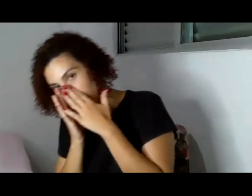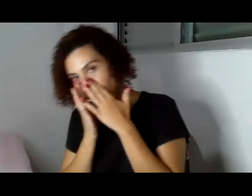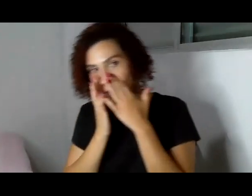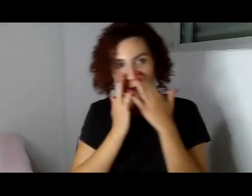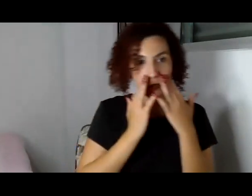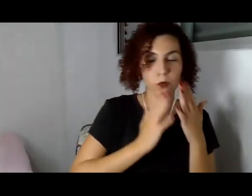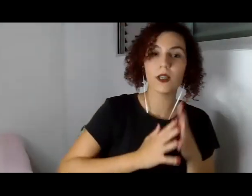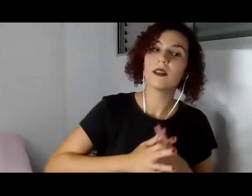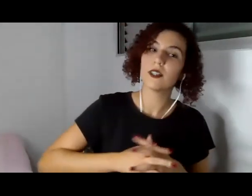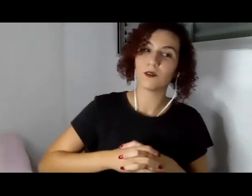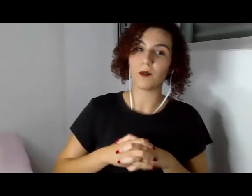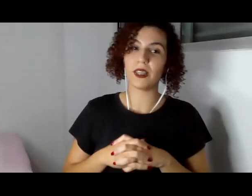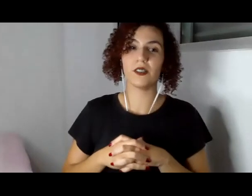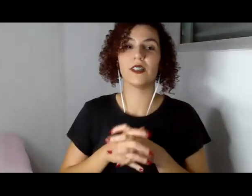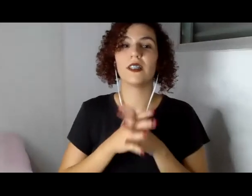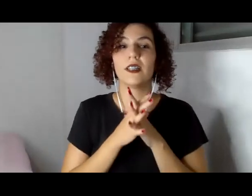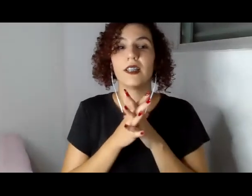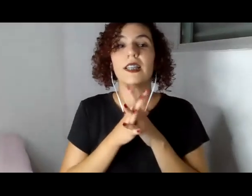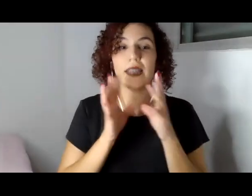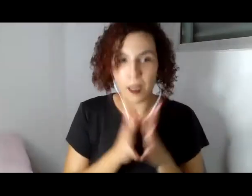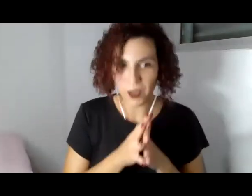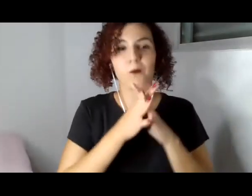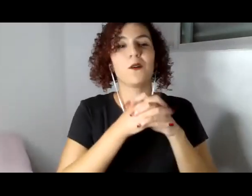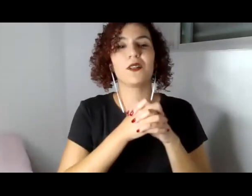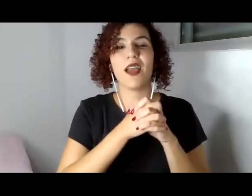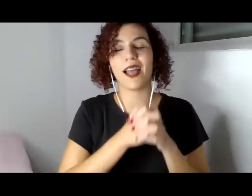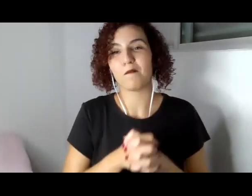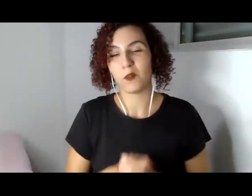Isabela Maria, alguém me ajuda novamente,